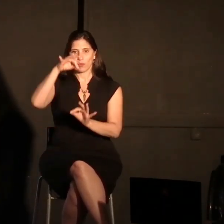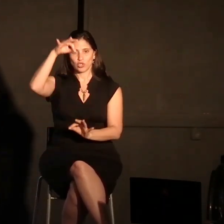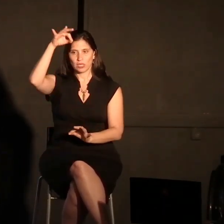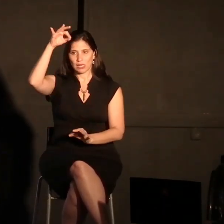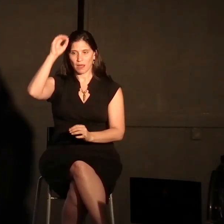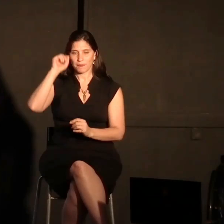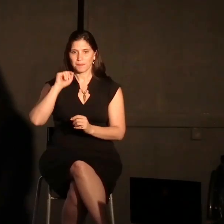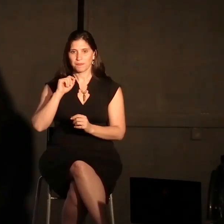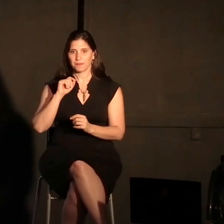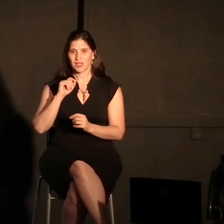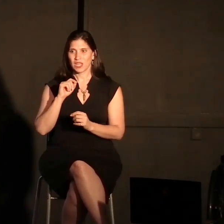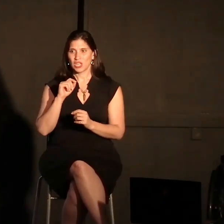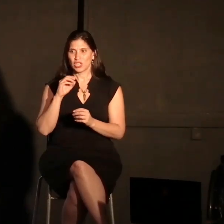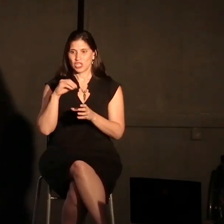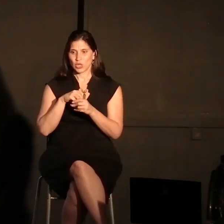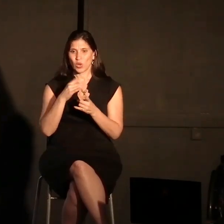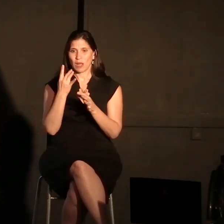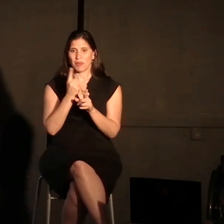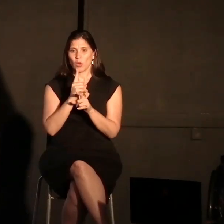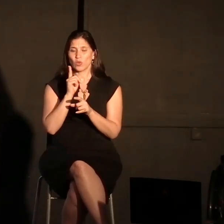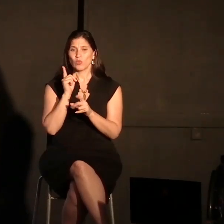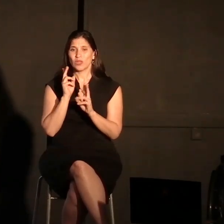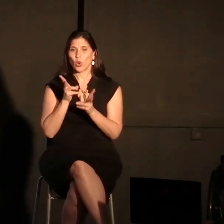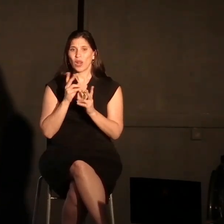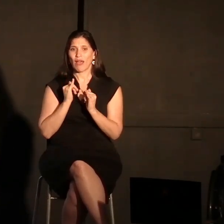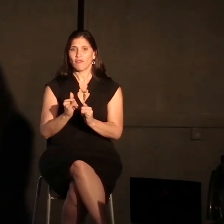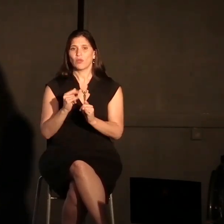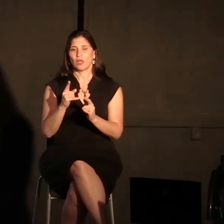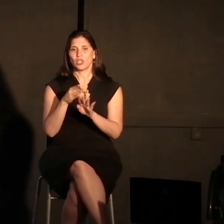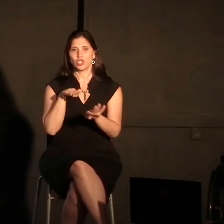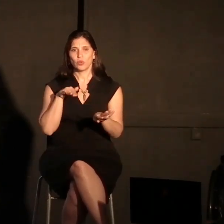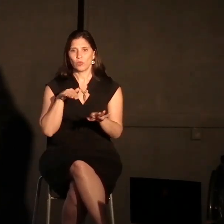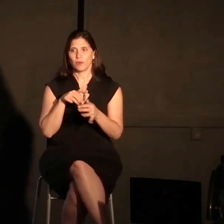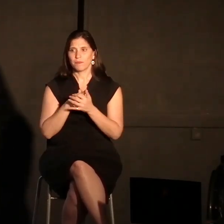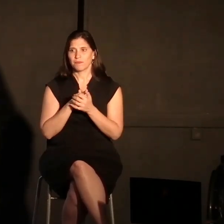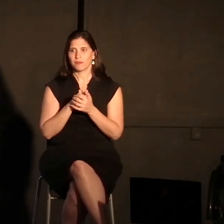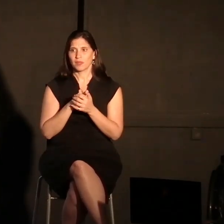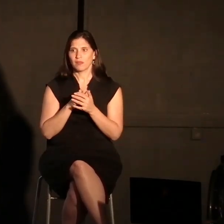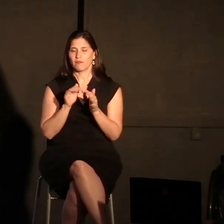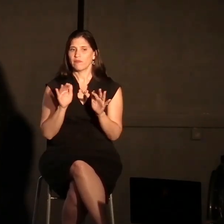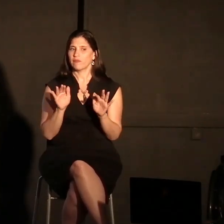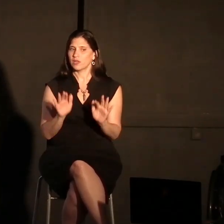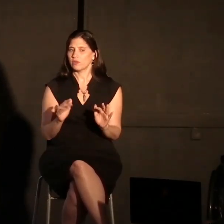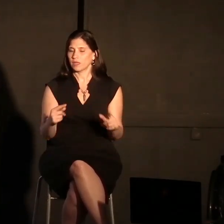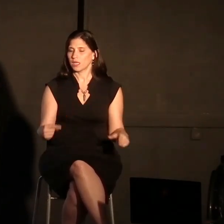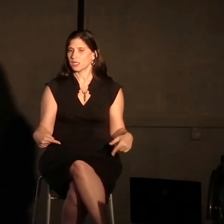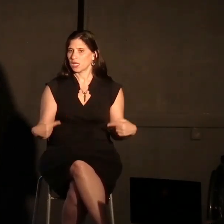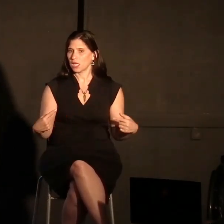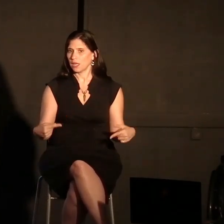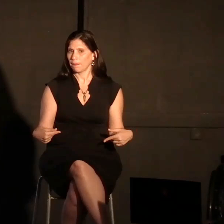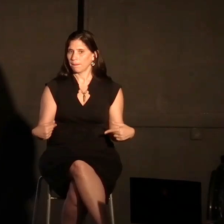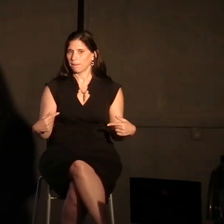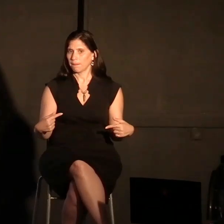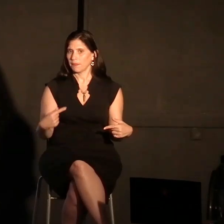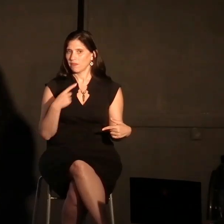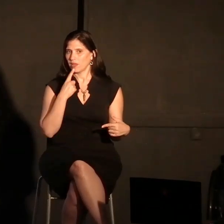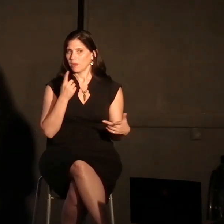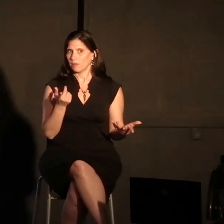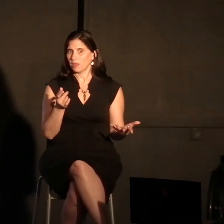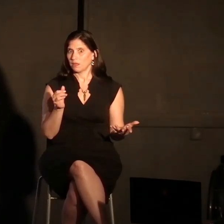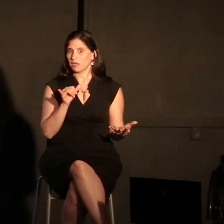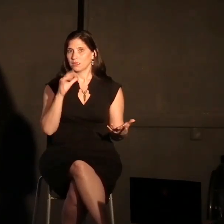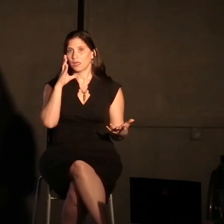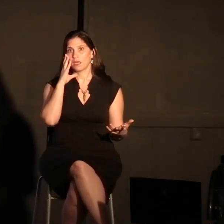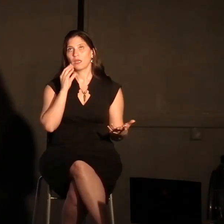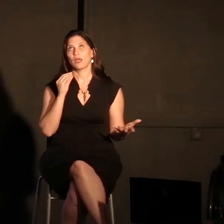שדרה שתוך כמה דקות הוא יכול להביא לי אותך לשיתוק ואני יושבת על הכיסא גלגלים ואני אומרת איזה